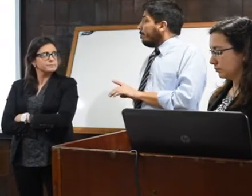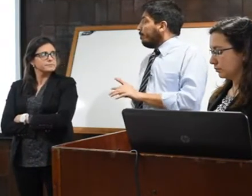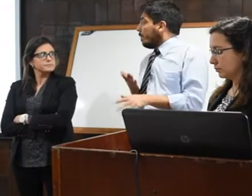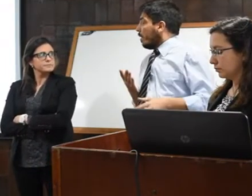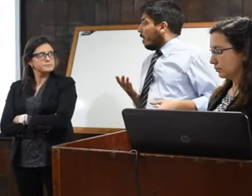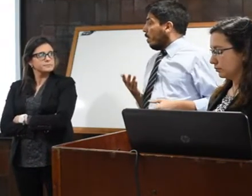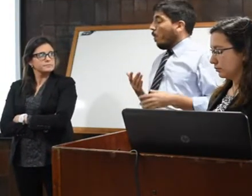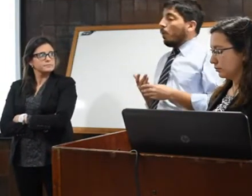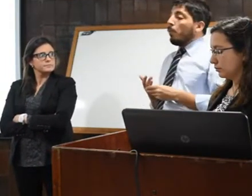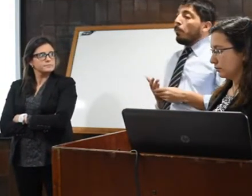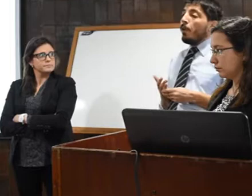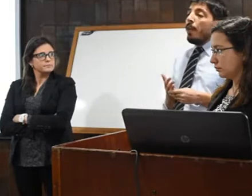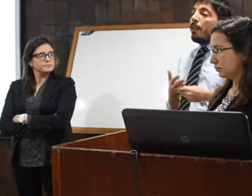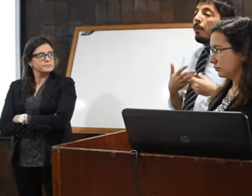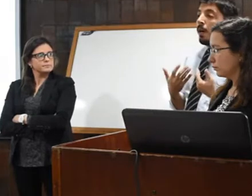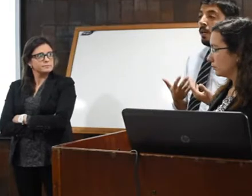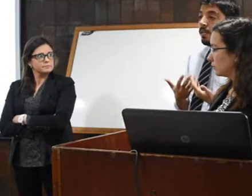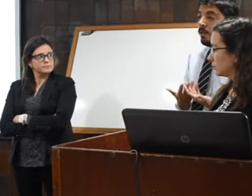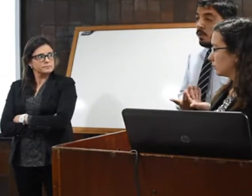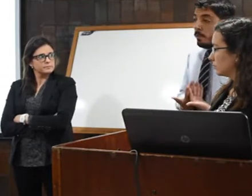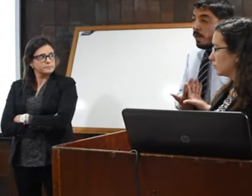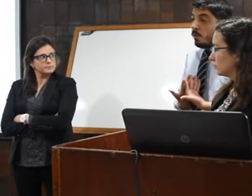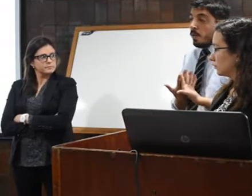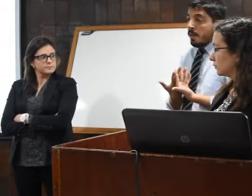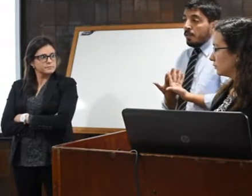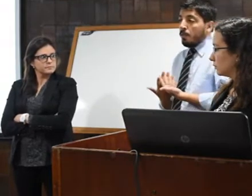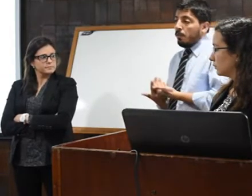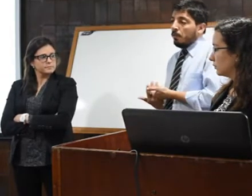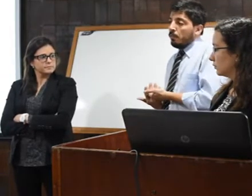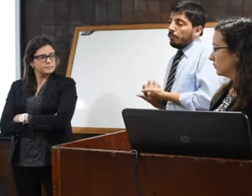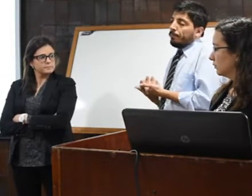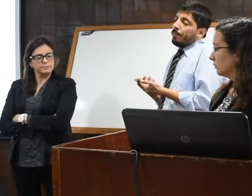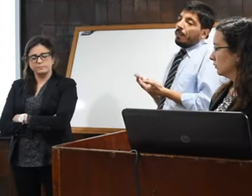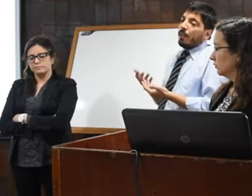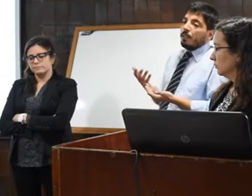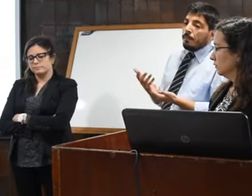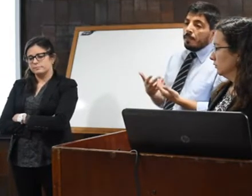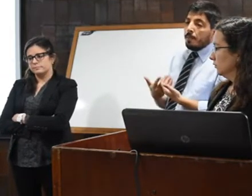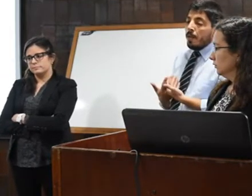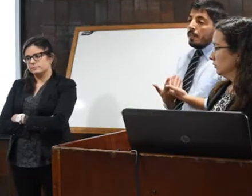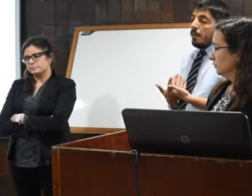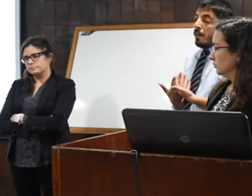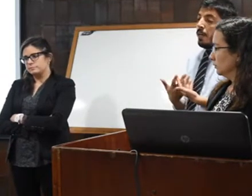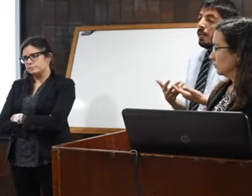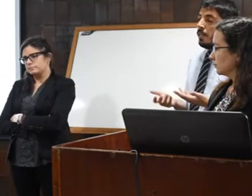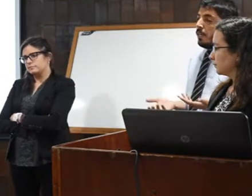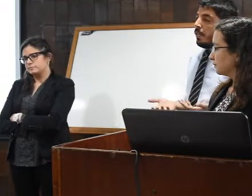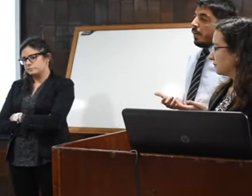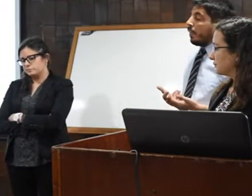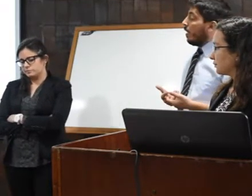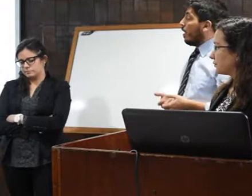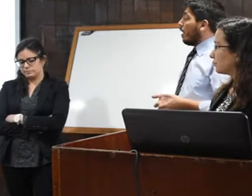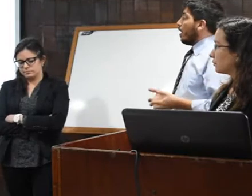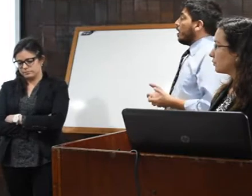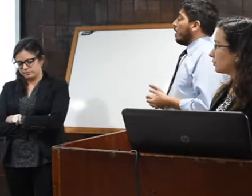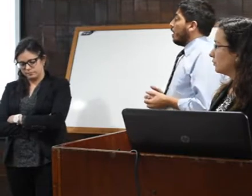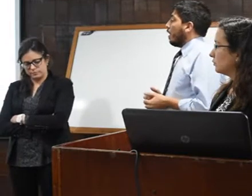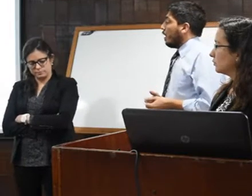general cosas de baja el seguro por alguna razón relativamente baja y ahora